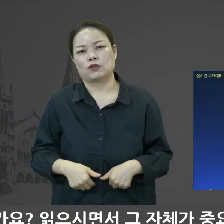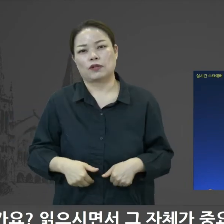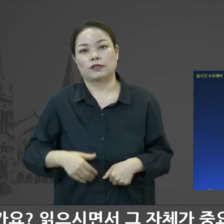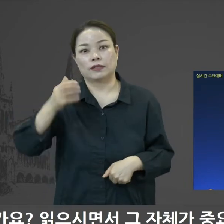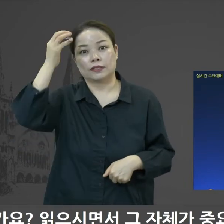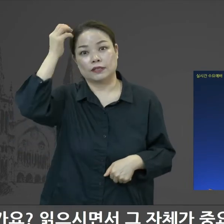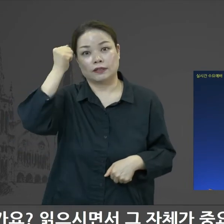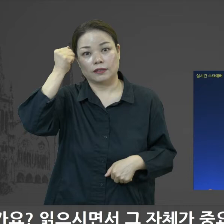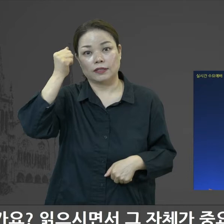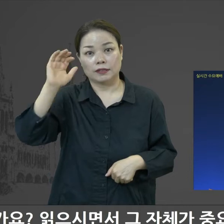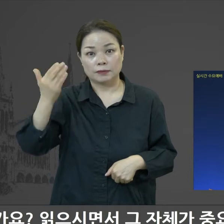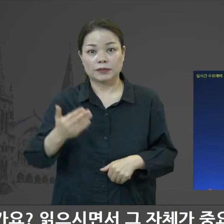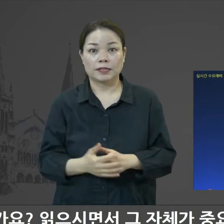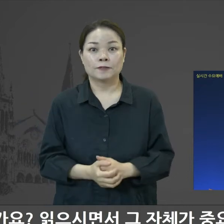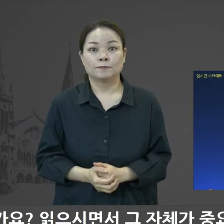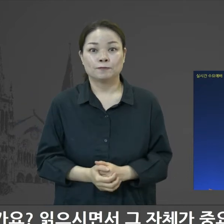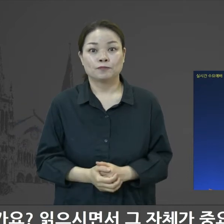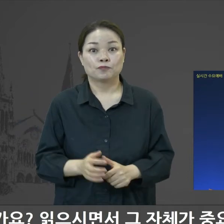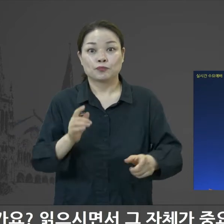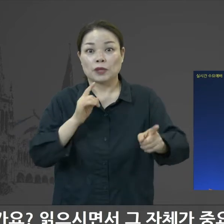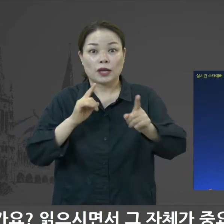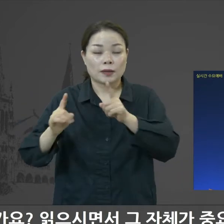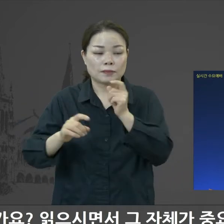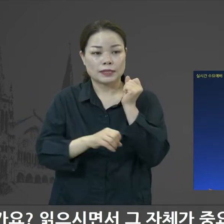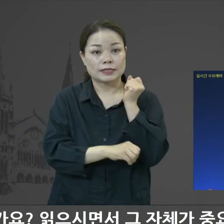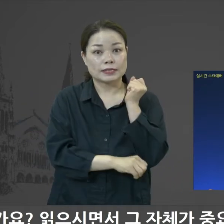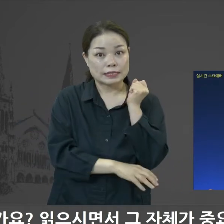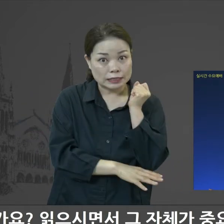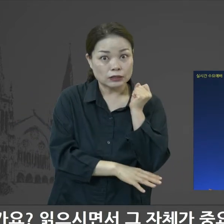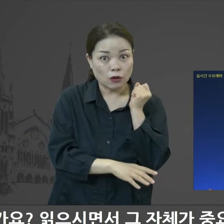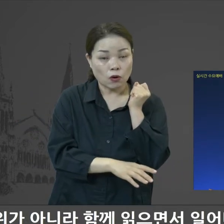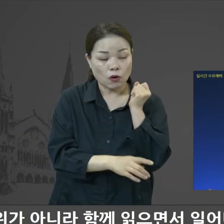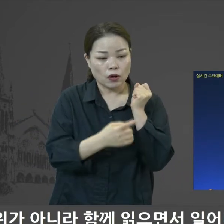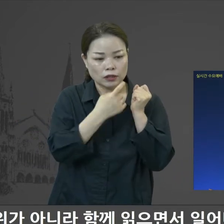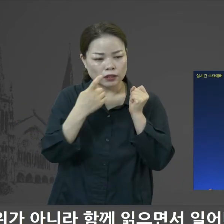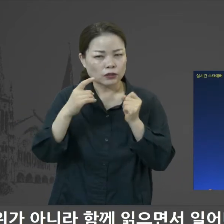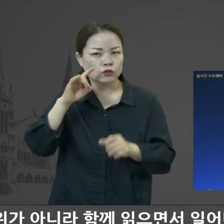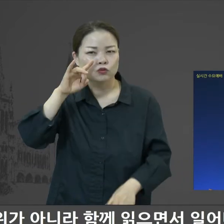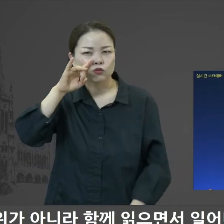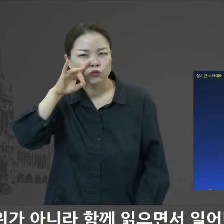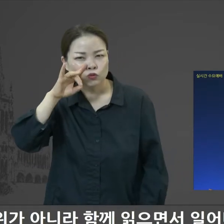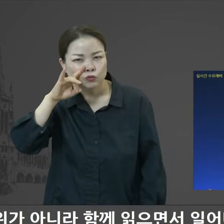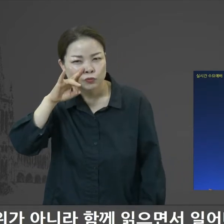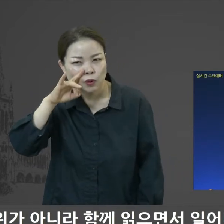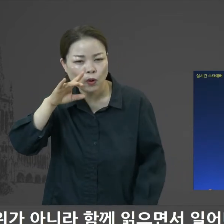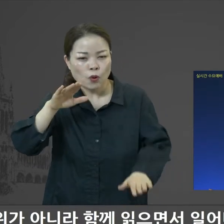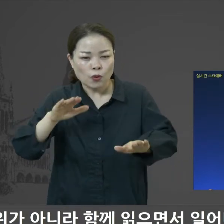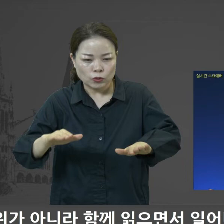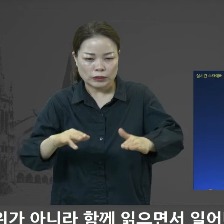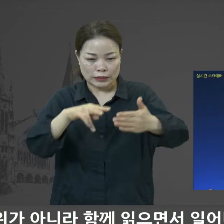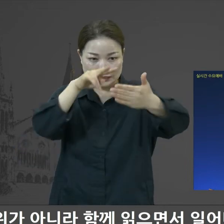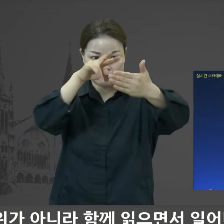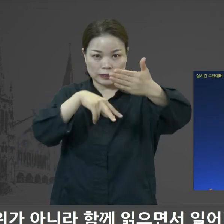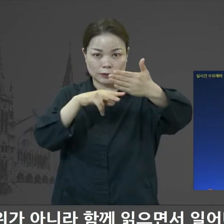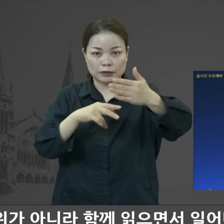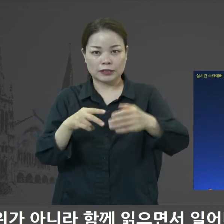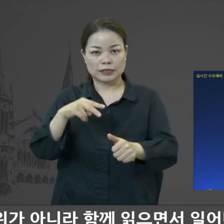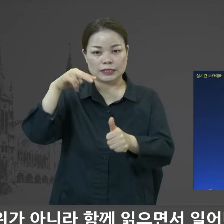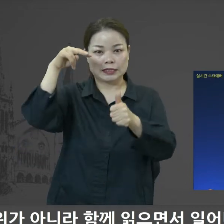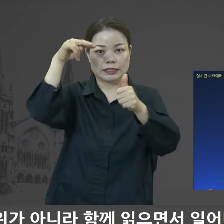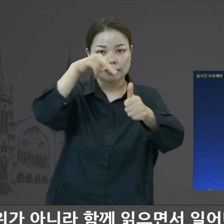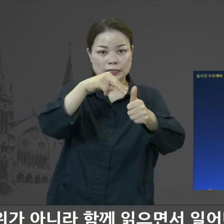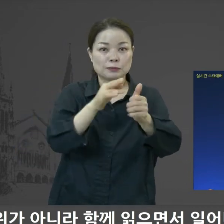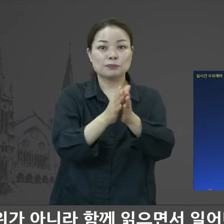것 같습니다. 이 말씀을 근거해서 우리가 이런 궁금증을 가지고 오늘 우리가 읽은 말씀 신명기의